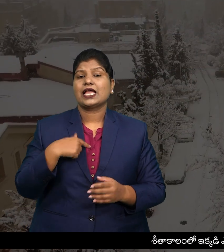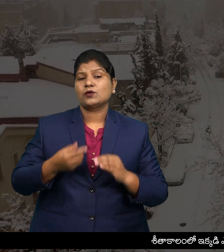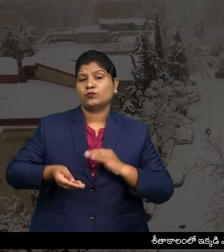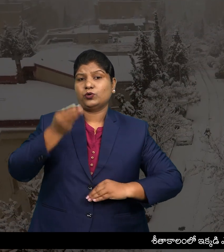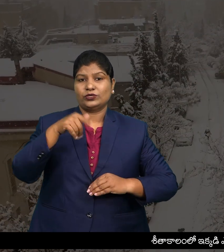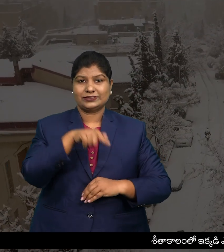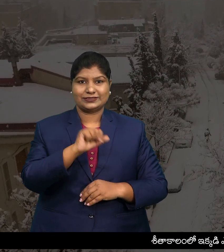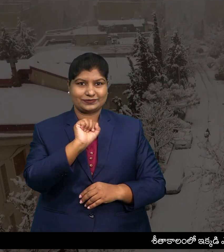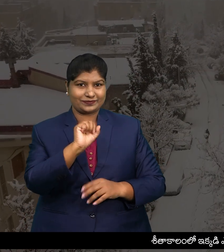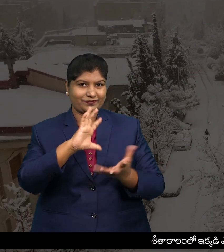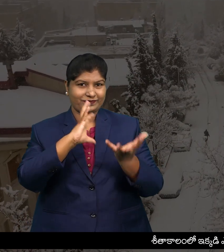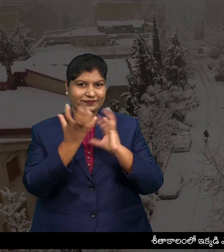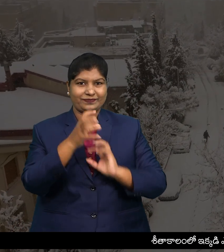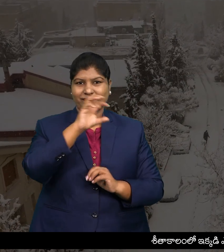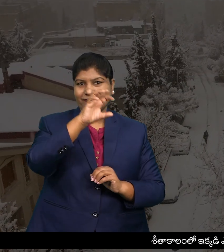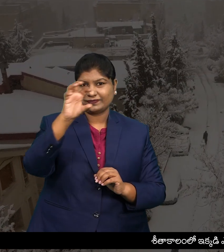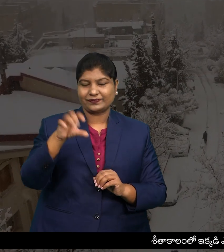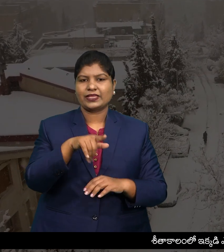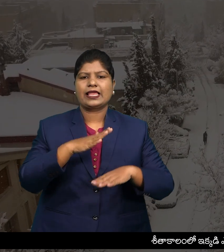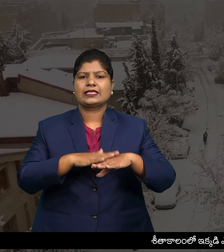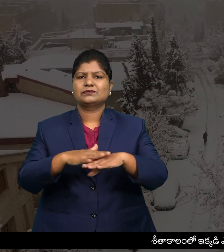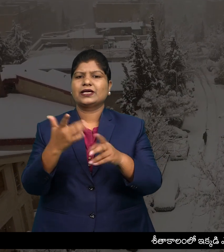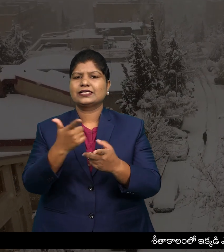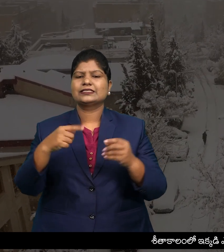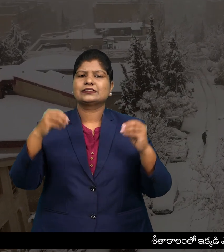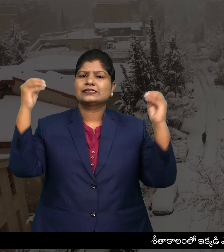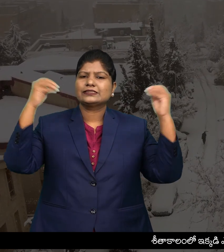శీతాకాలంలో ఇక్కడి ఎక్కువ దేశాలలో మంచు కురుస్తుంది.